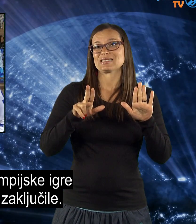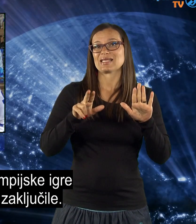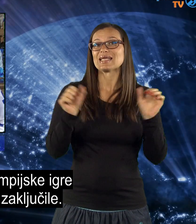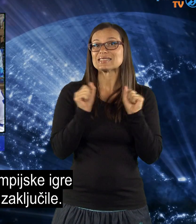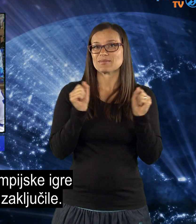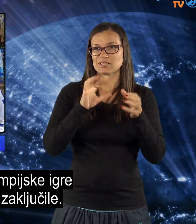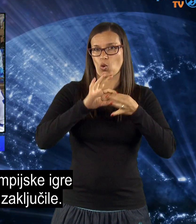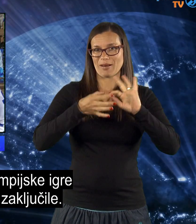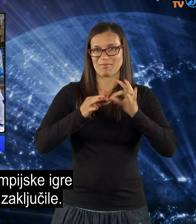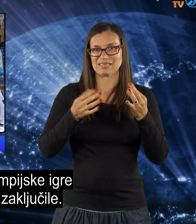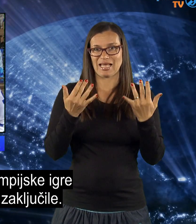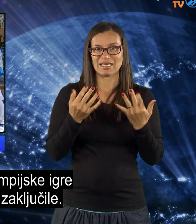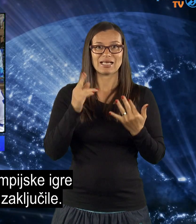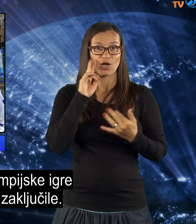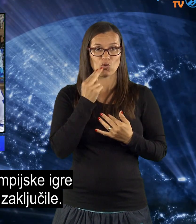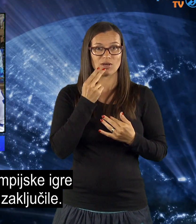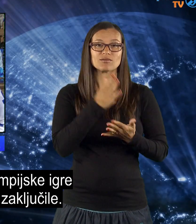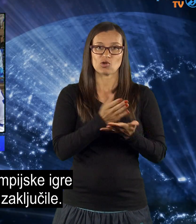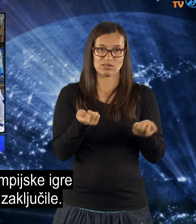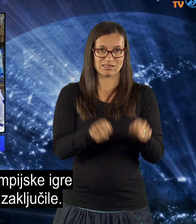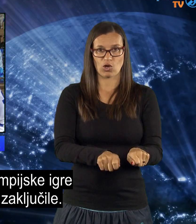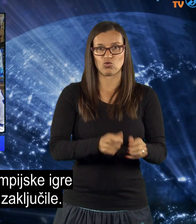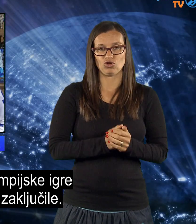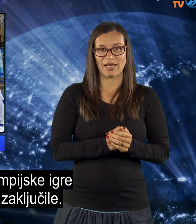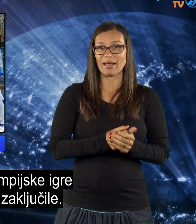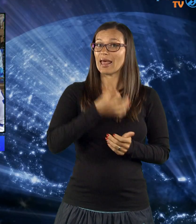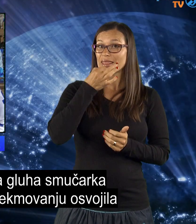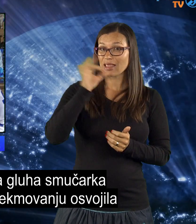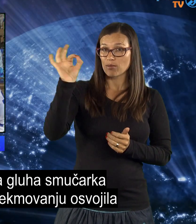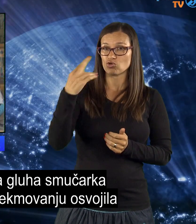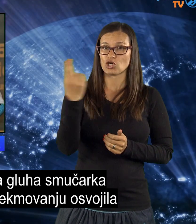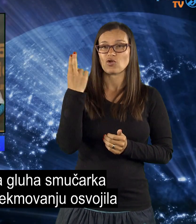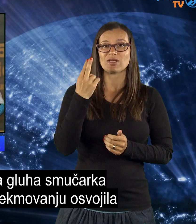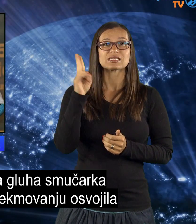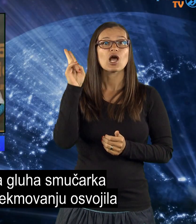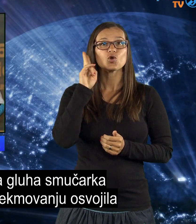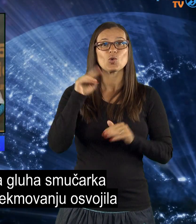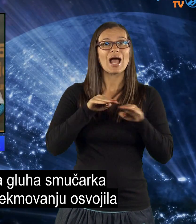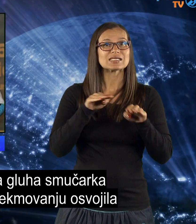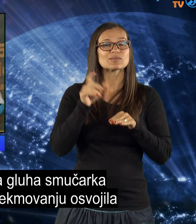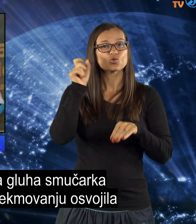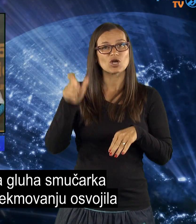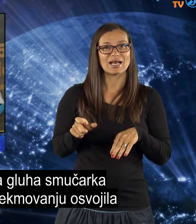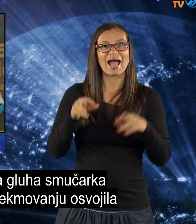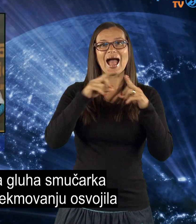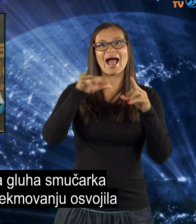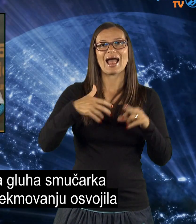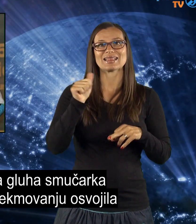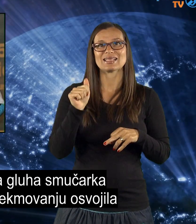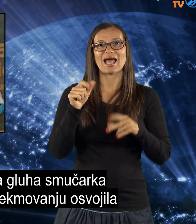Osemnajste zimske olimpijske igre gluhih so se zaključile. Najboljša slovenska gluha smučarka Anja Drev je